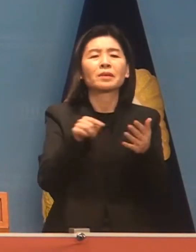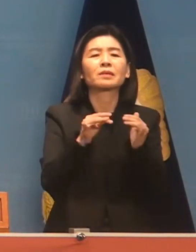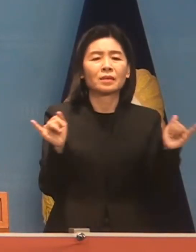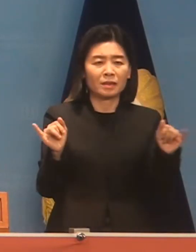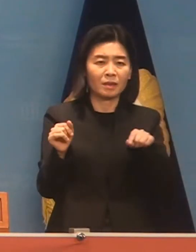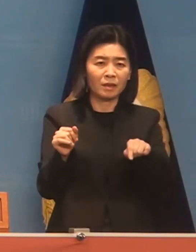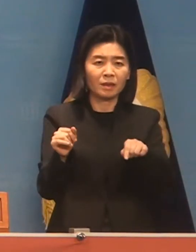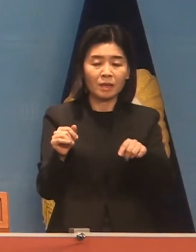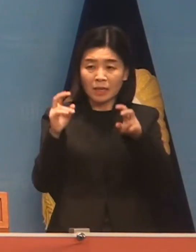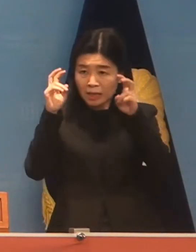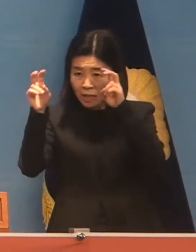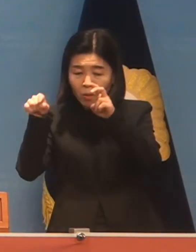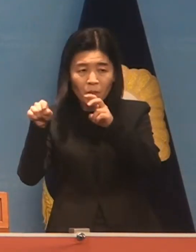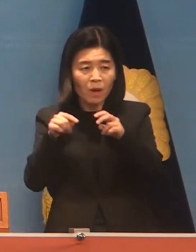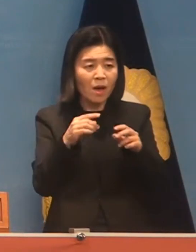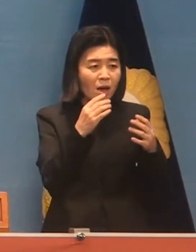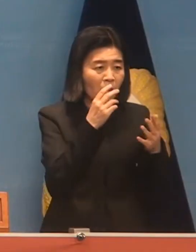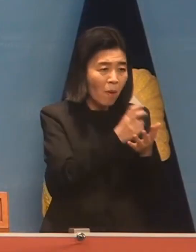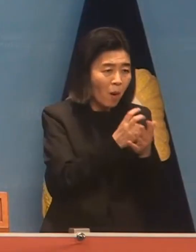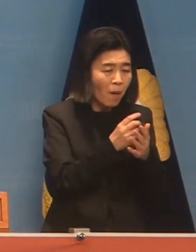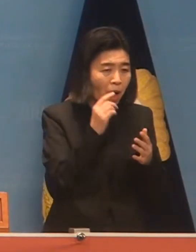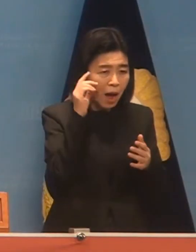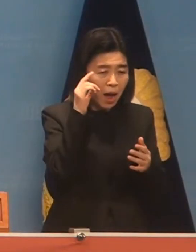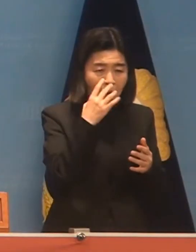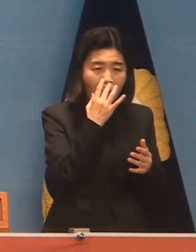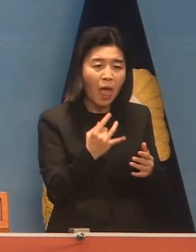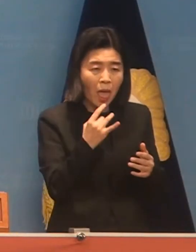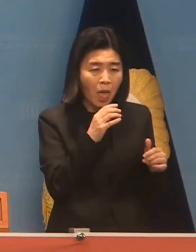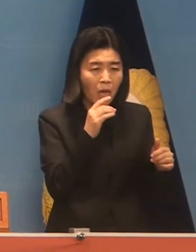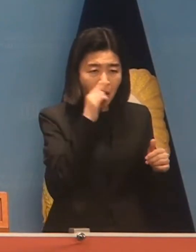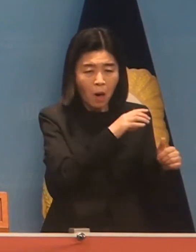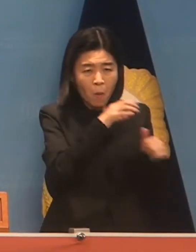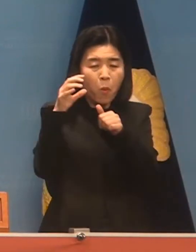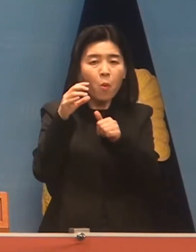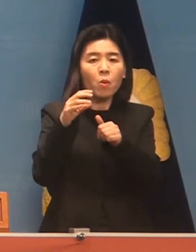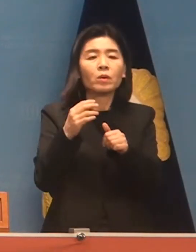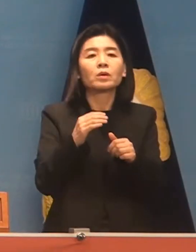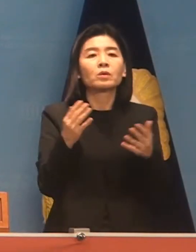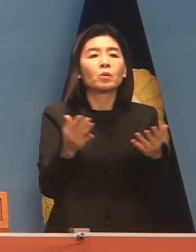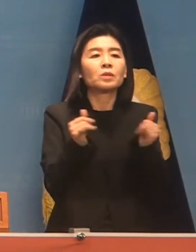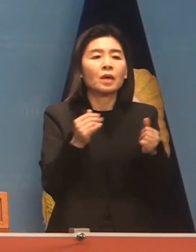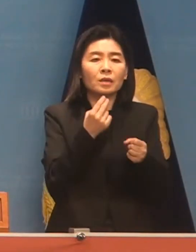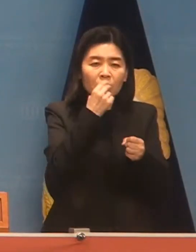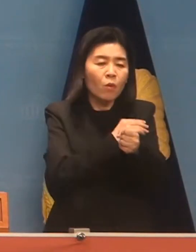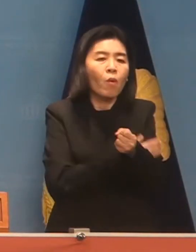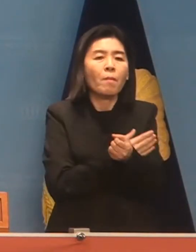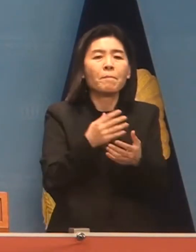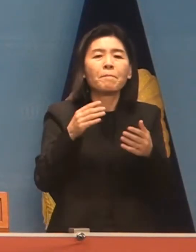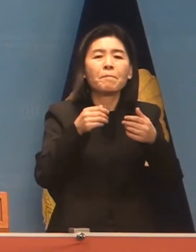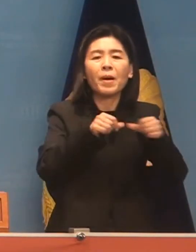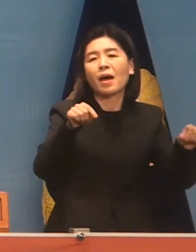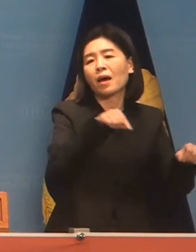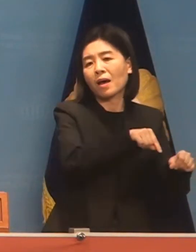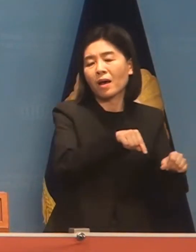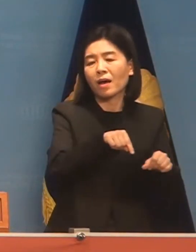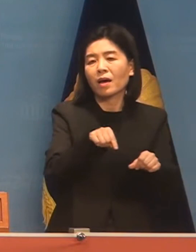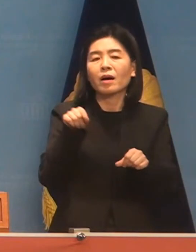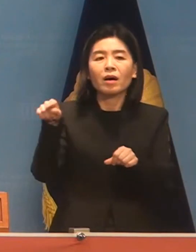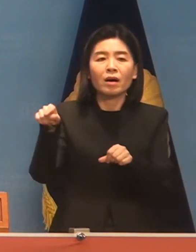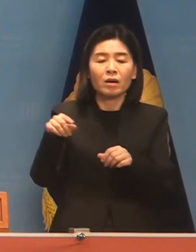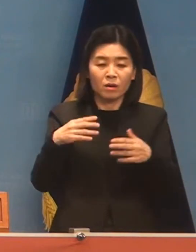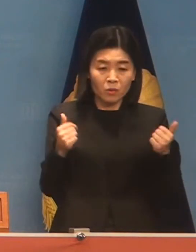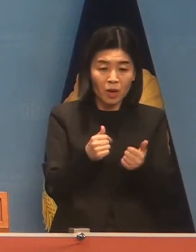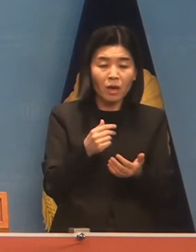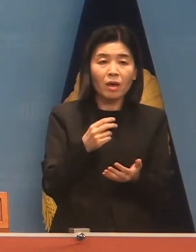기업은 제도적 허점을 악용하여 노동자의 생존권을 파괴하고 있습니다. 국회의원으로서 제도의 허점으로